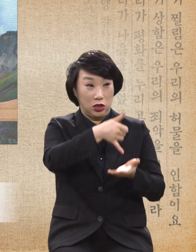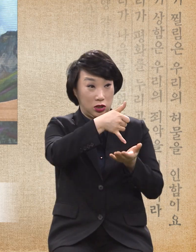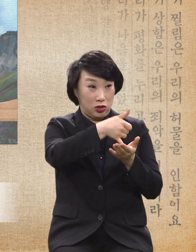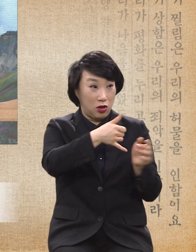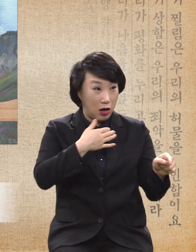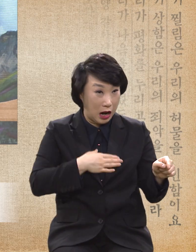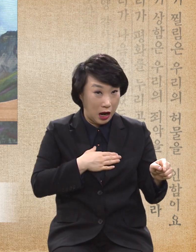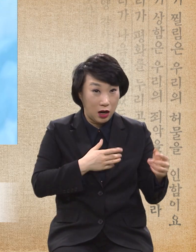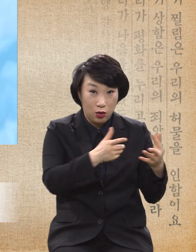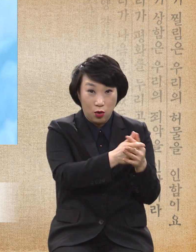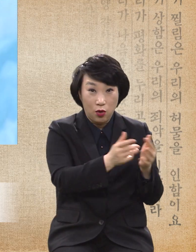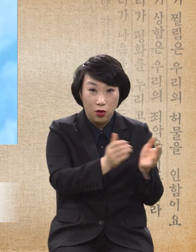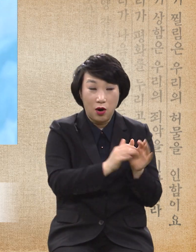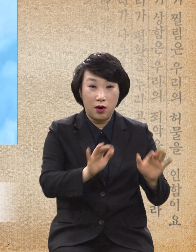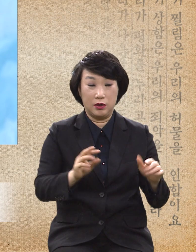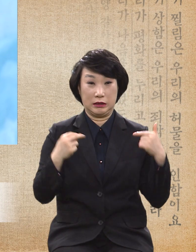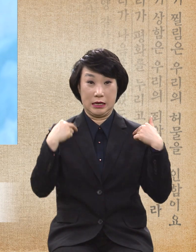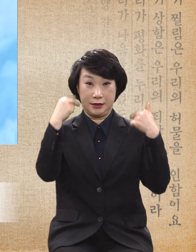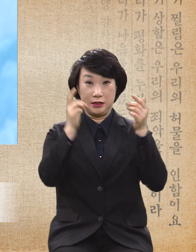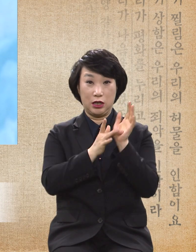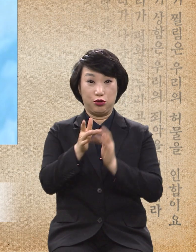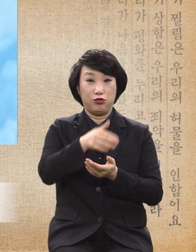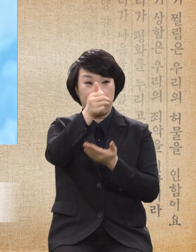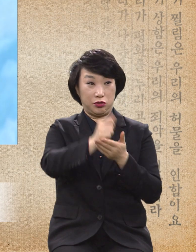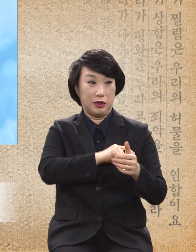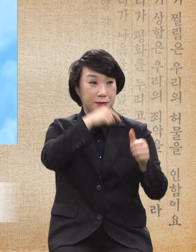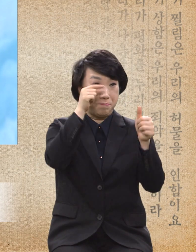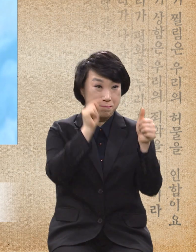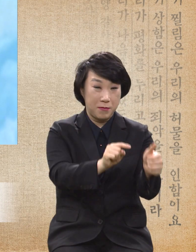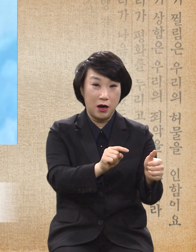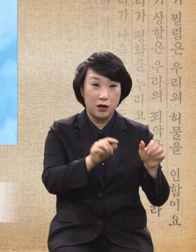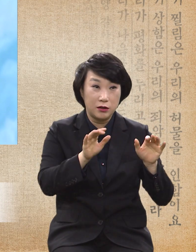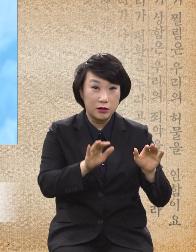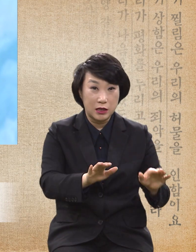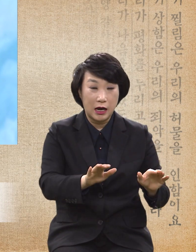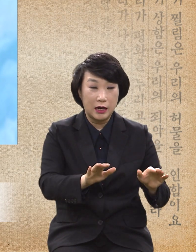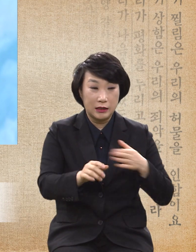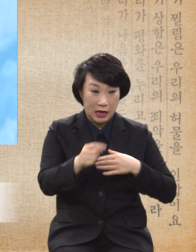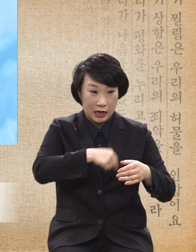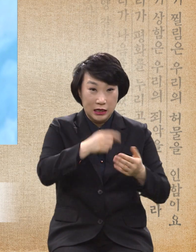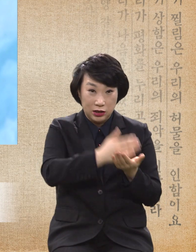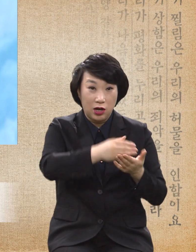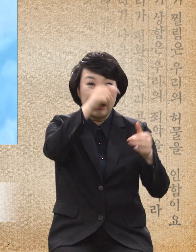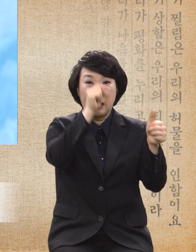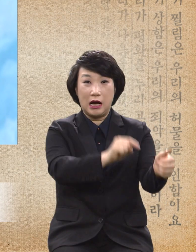인격적으로 취급하고 나세된 예수 이름으로 명령하노니 내게서